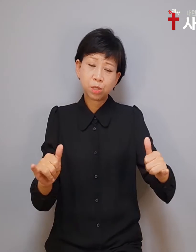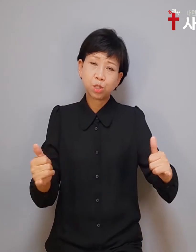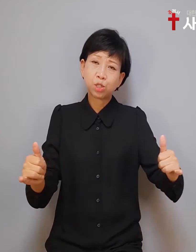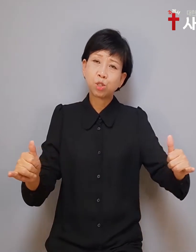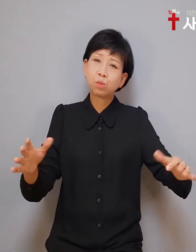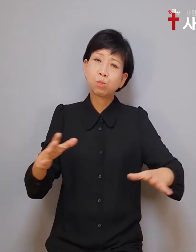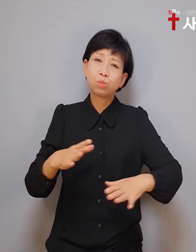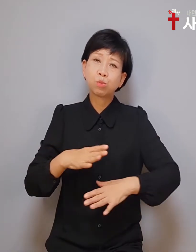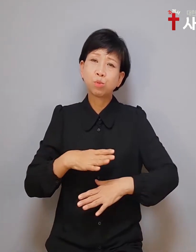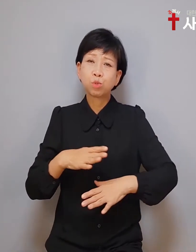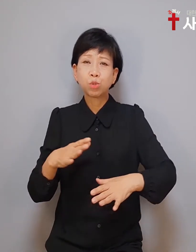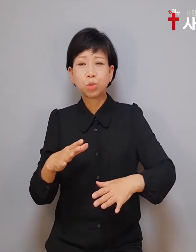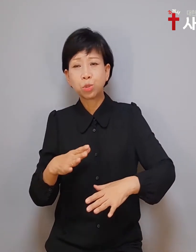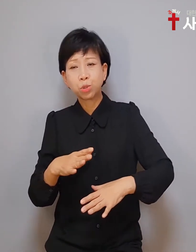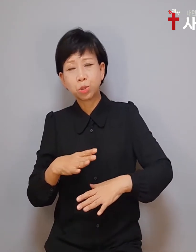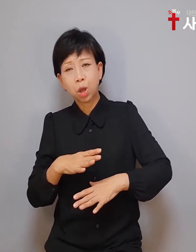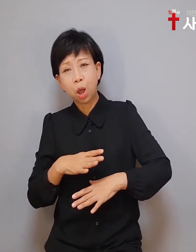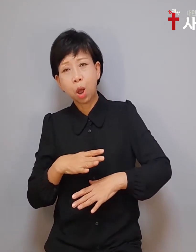사람들은